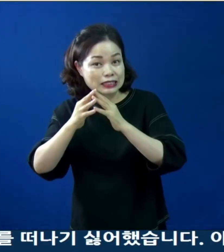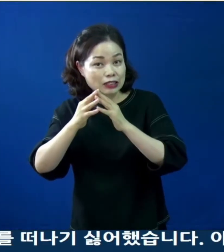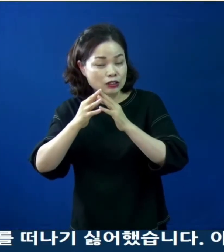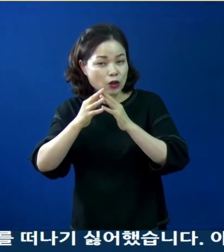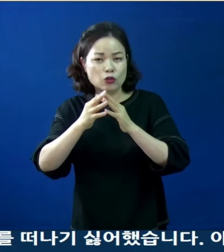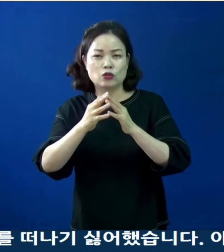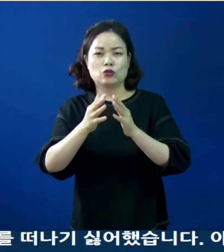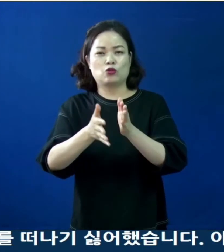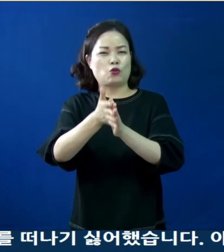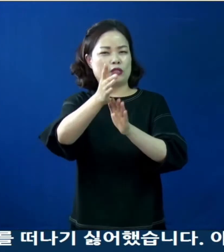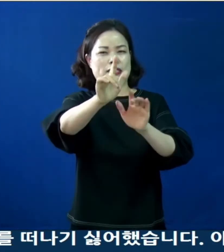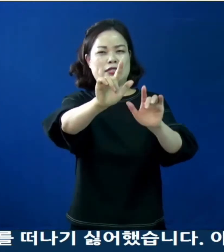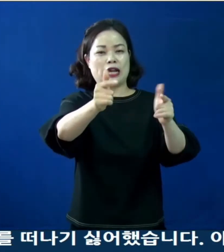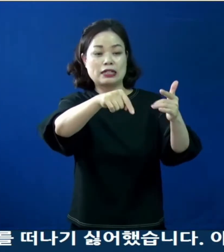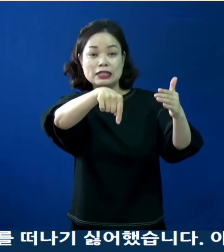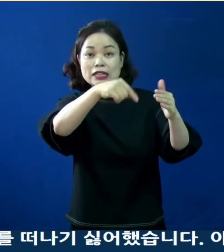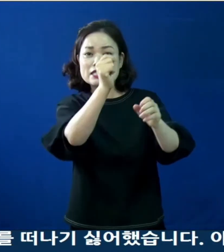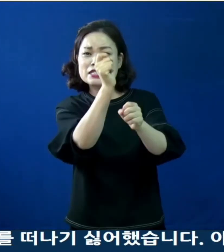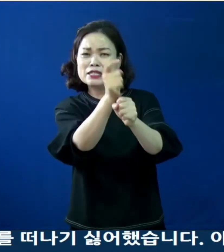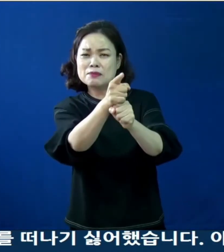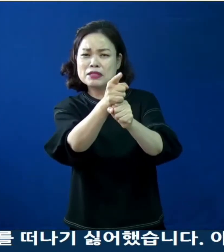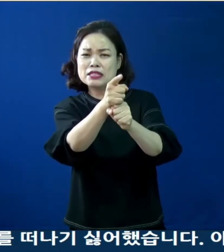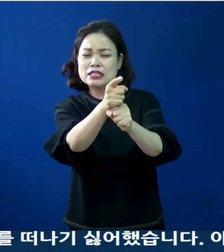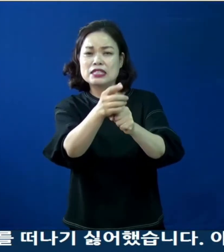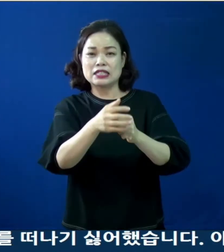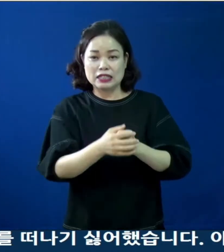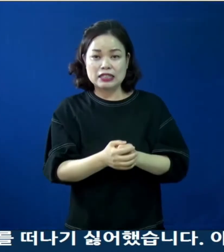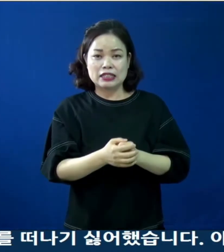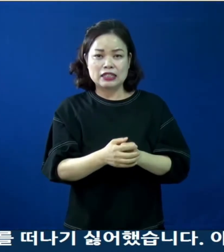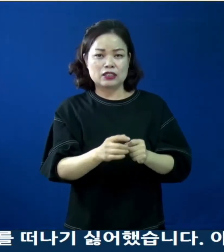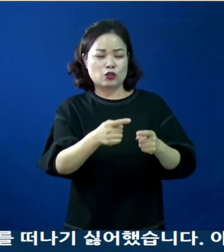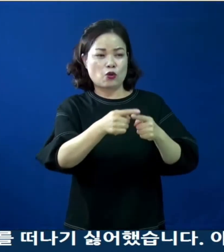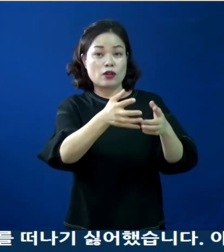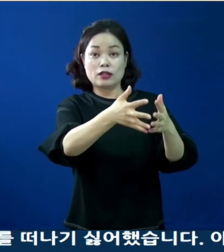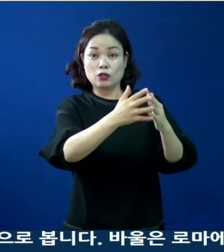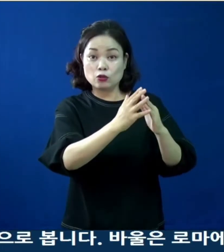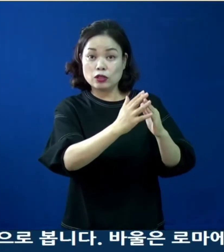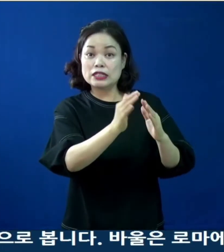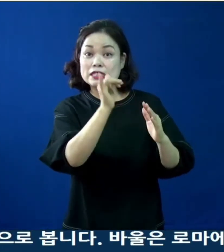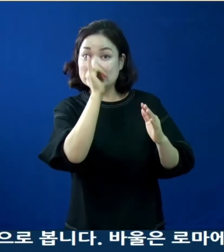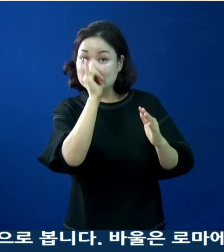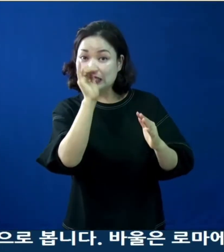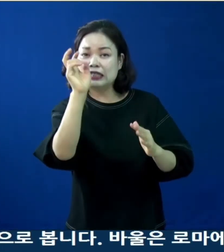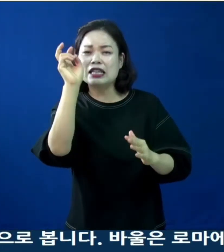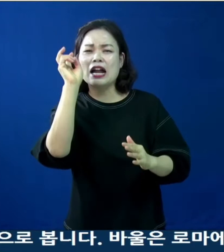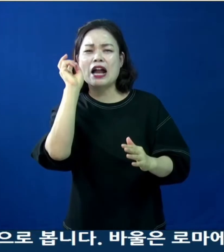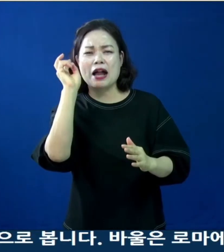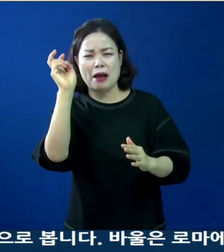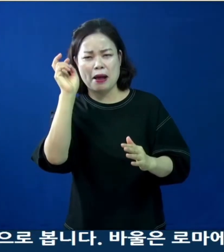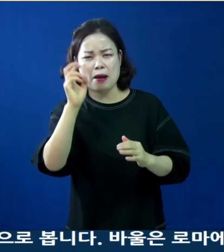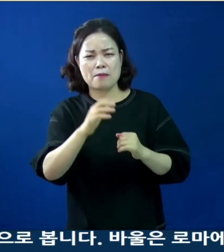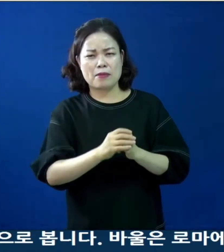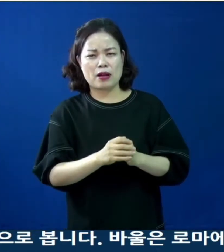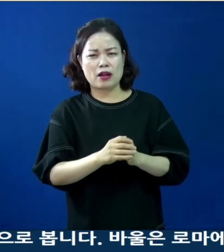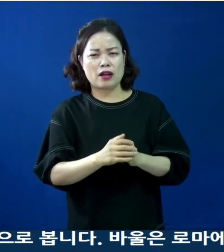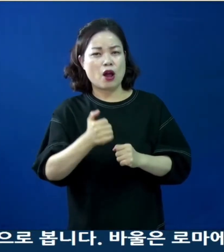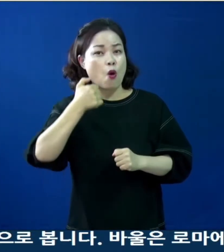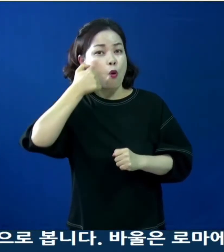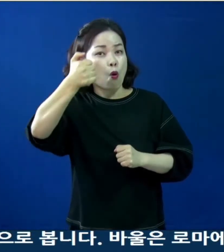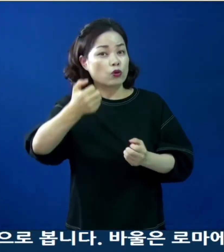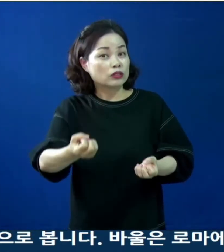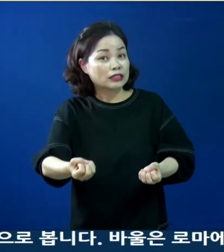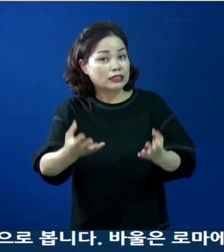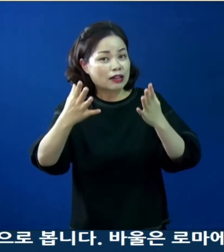아니었고요. 이미 그 안에 자기절로 교회가 개척돼 있었는데 아마도 오순절